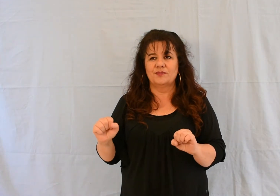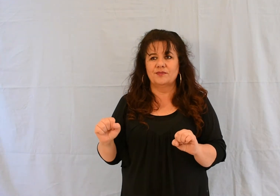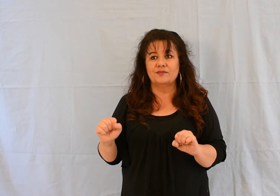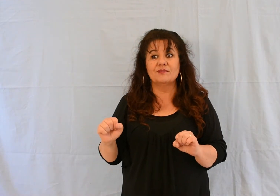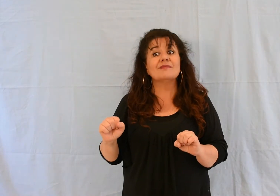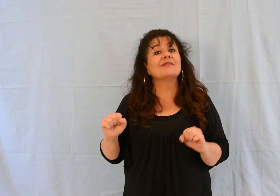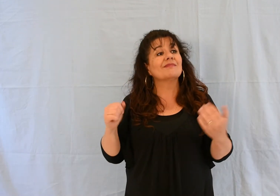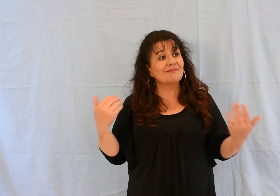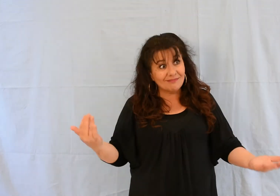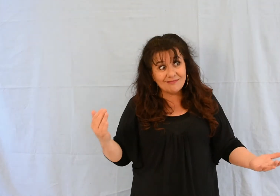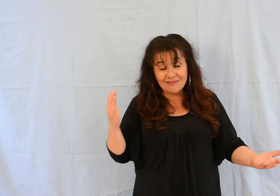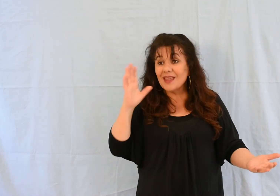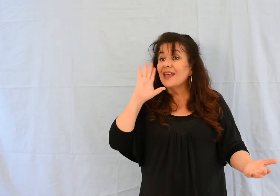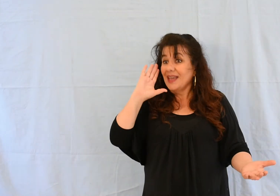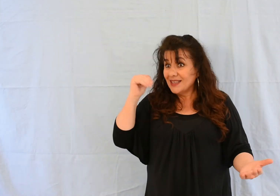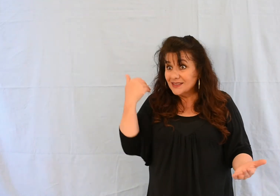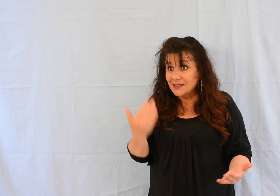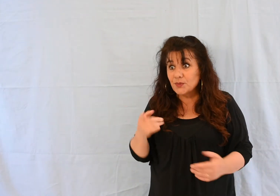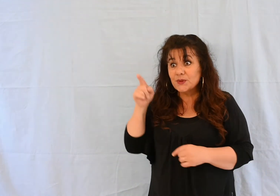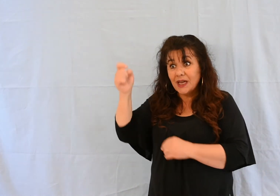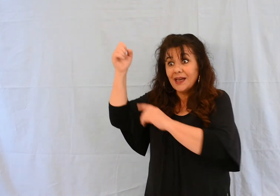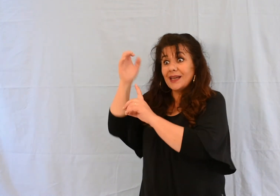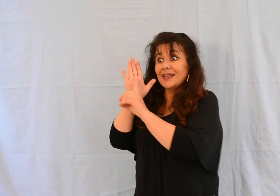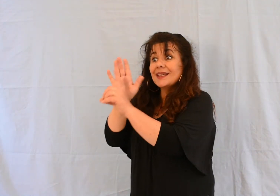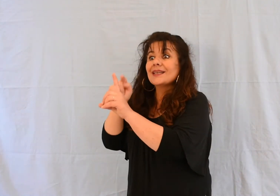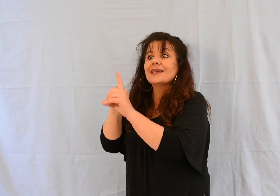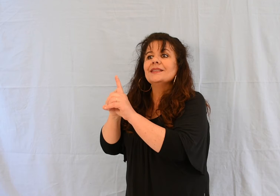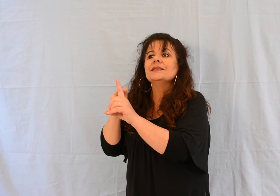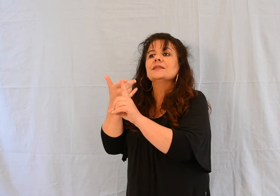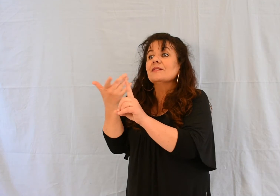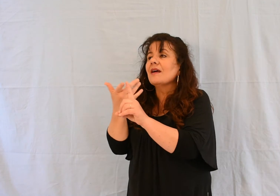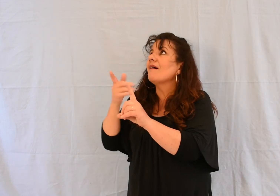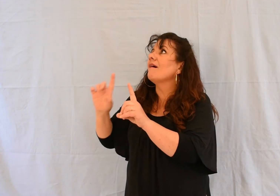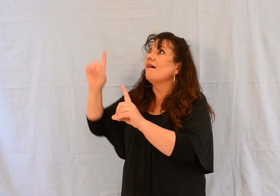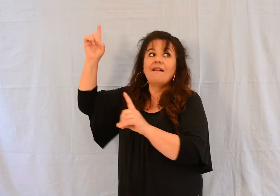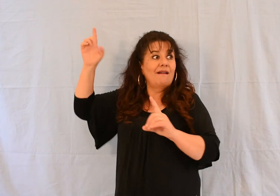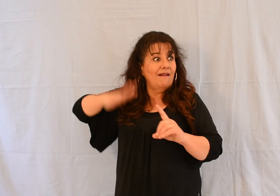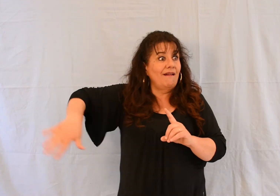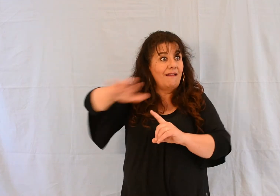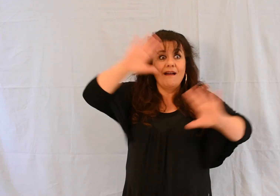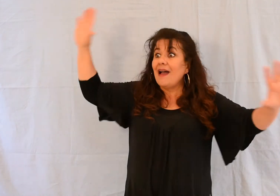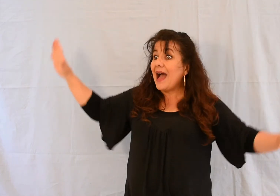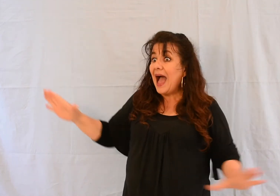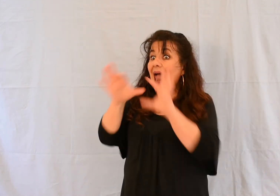Voilà pourquoi il est le médiateur d'une alliance nouvelle, d'un testament